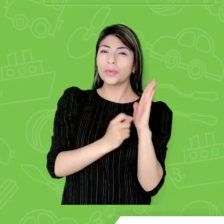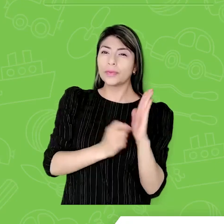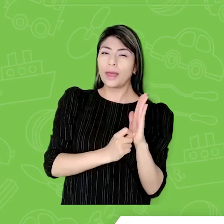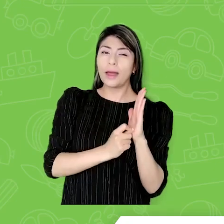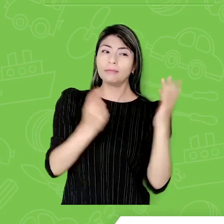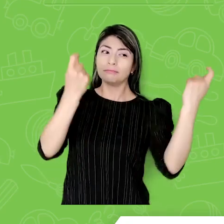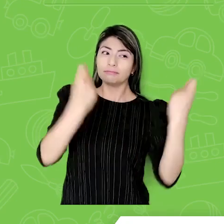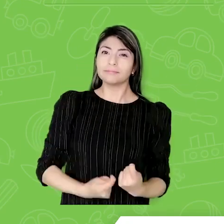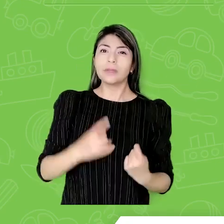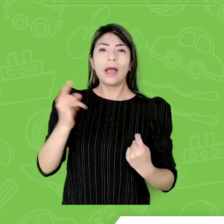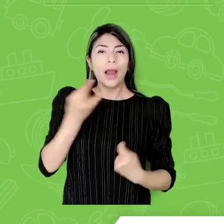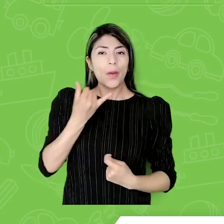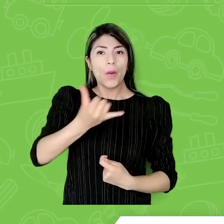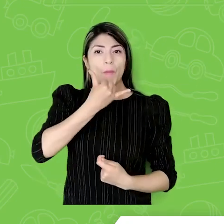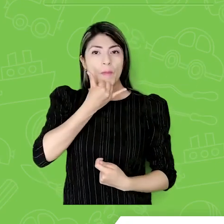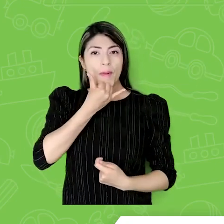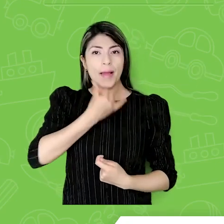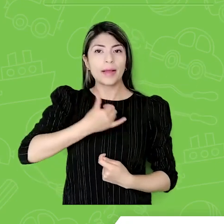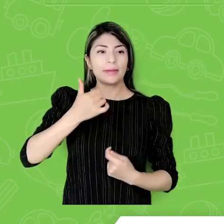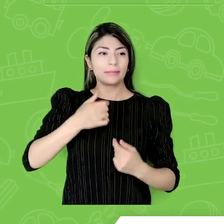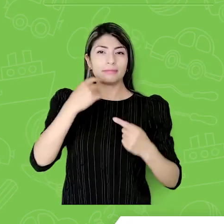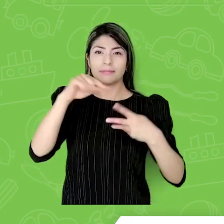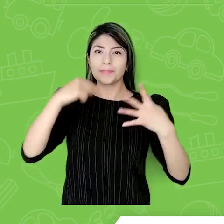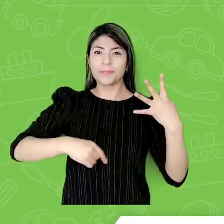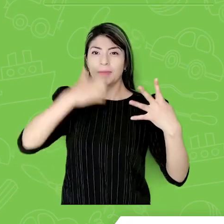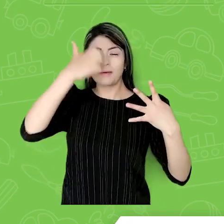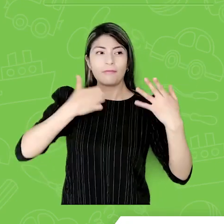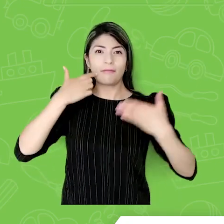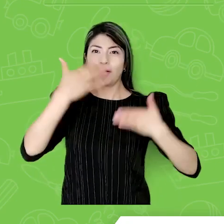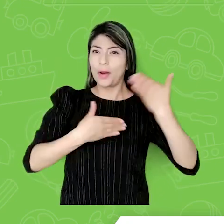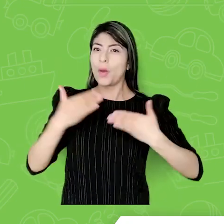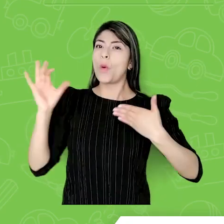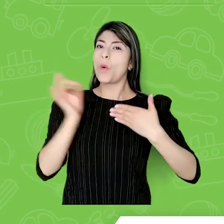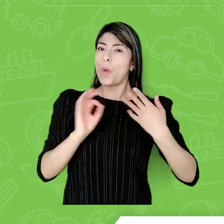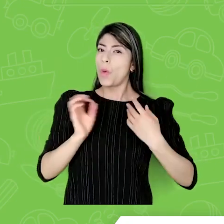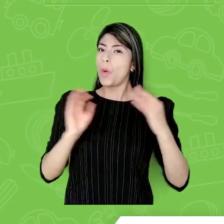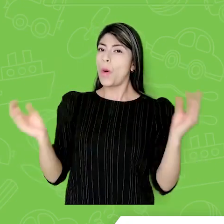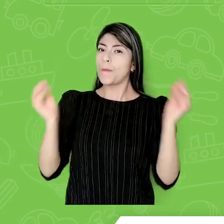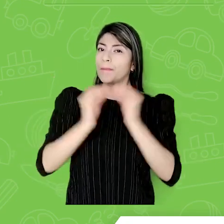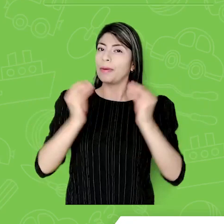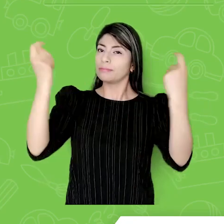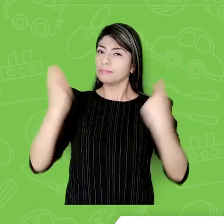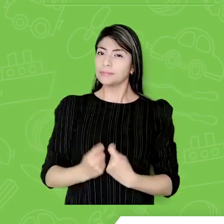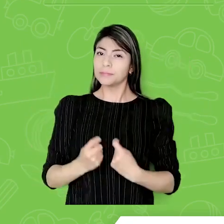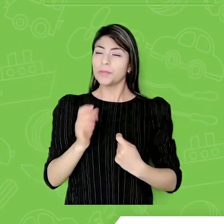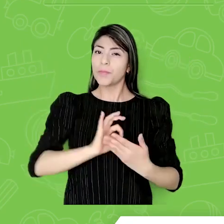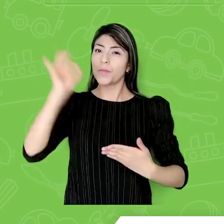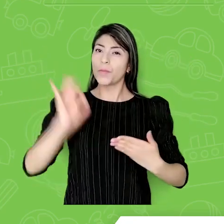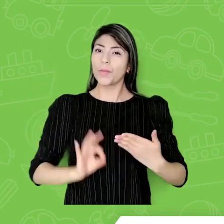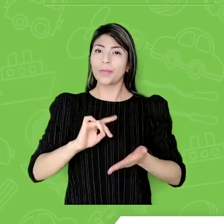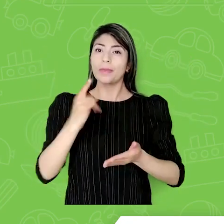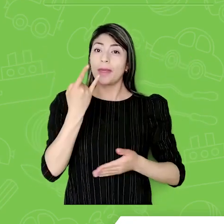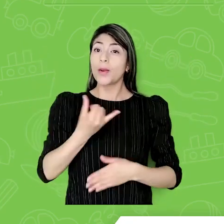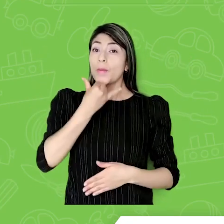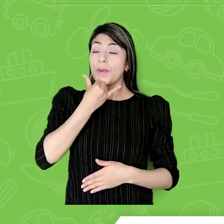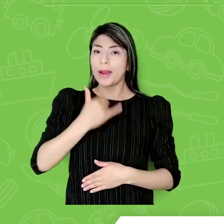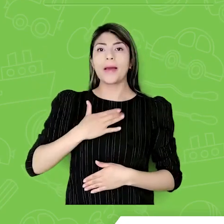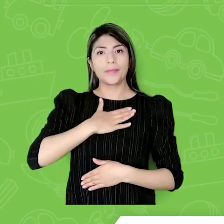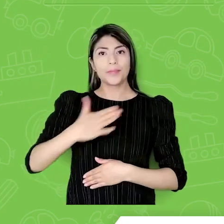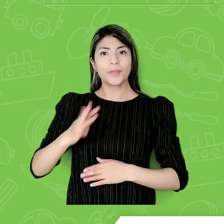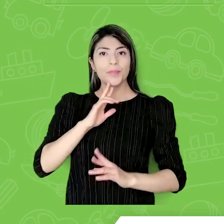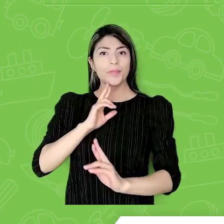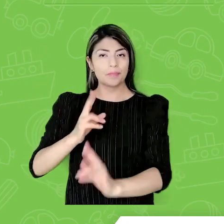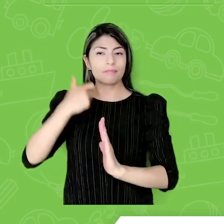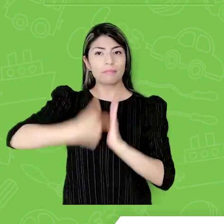error aritmético en los puntajes obtenidos en las distintas pruebas aplicadas, o en la ponderación y sumatoria de estos